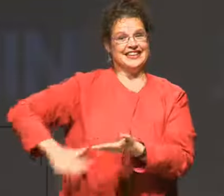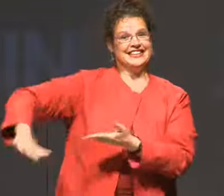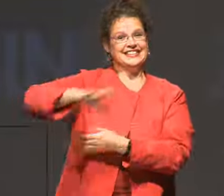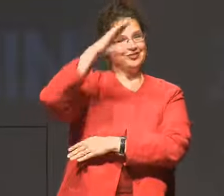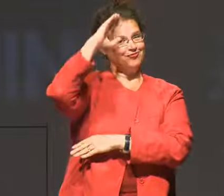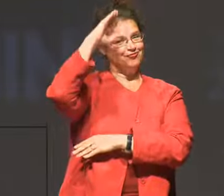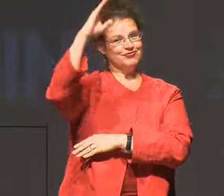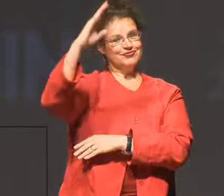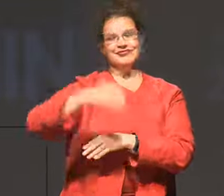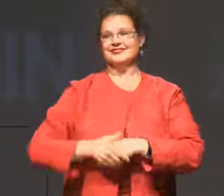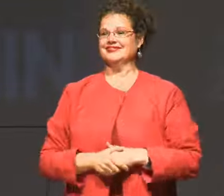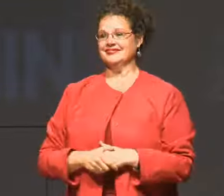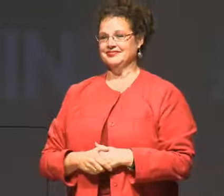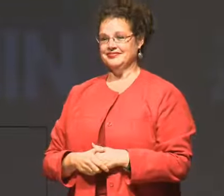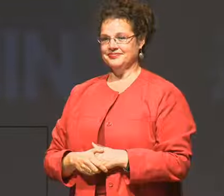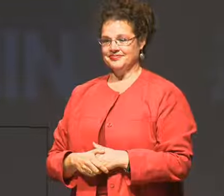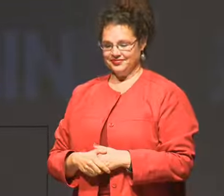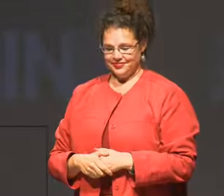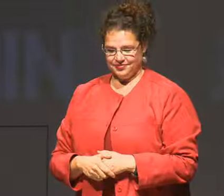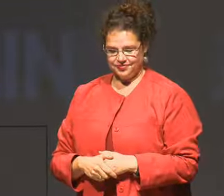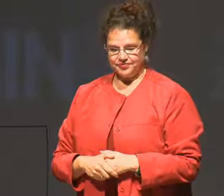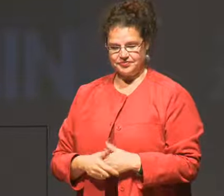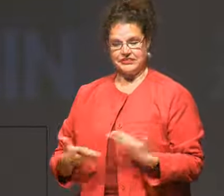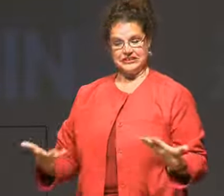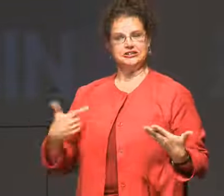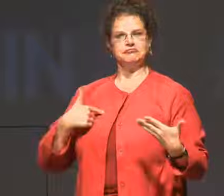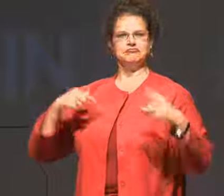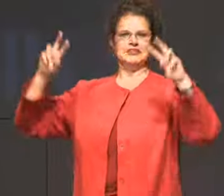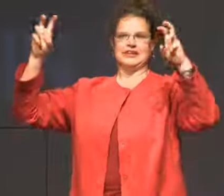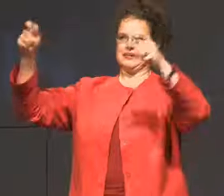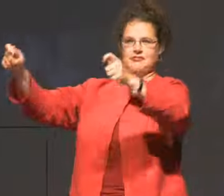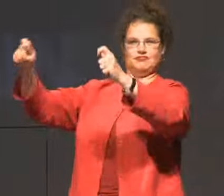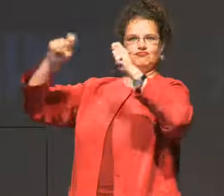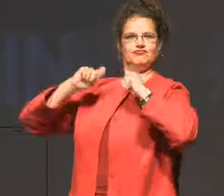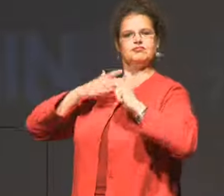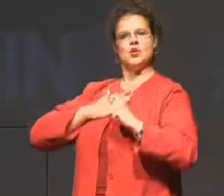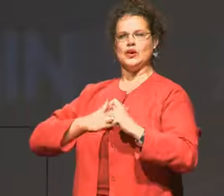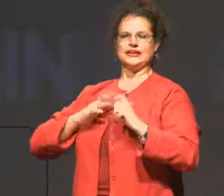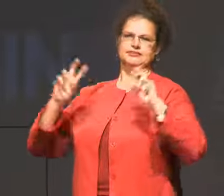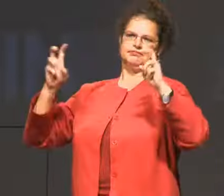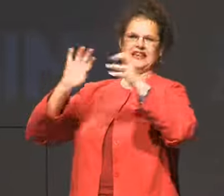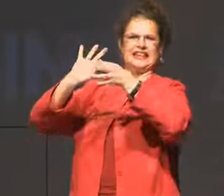Auch herzlich willkommen, liebe Zuschauer, die über Focus 5 an der Tagung dabei sind.